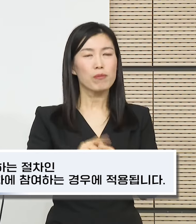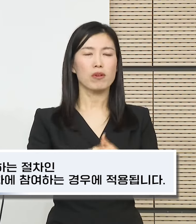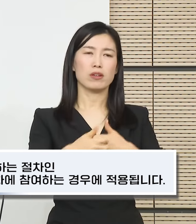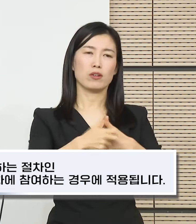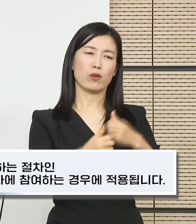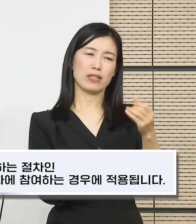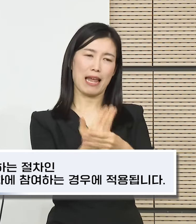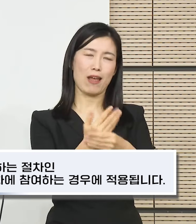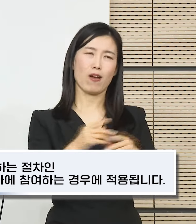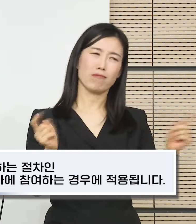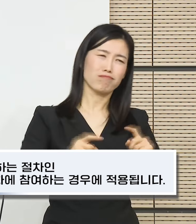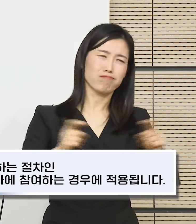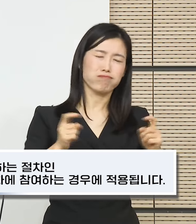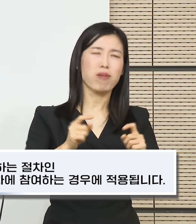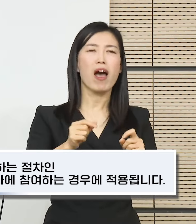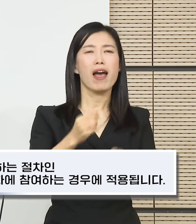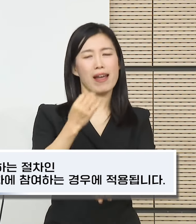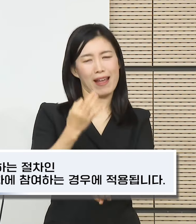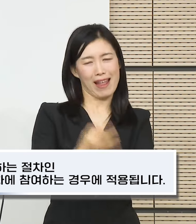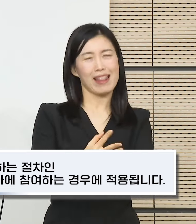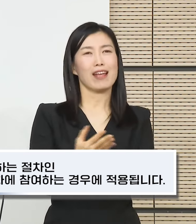공정하게 해결하는 절차인